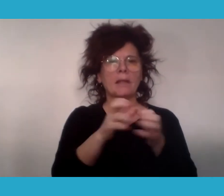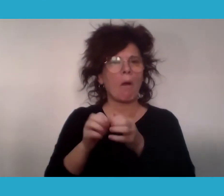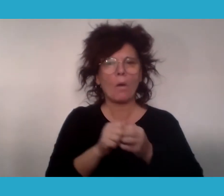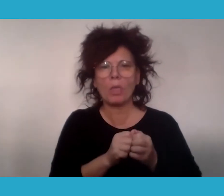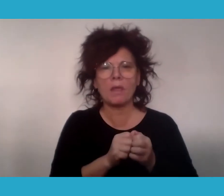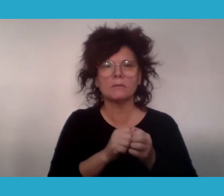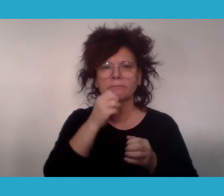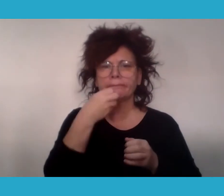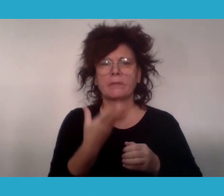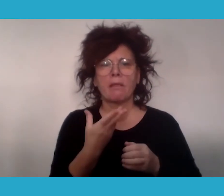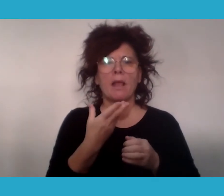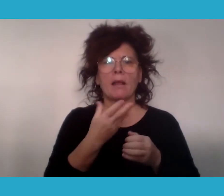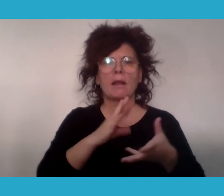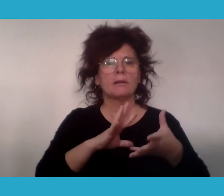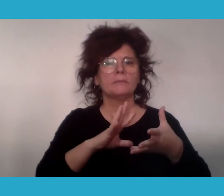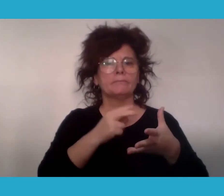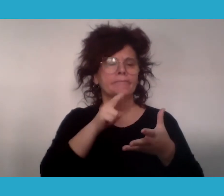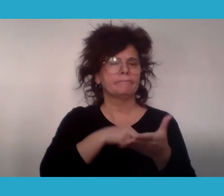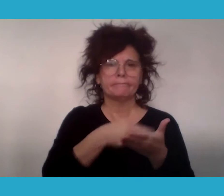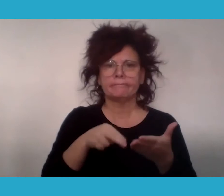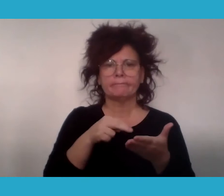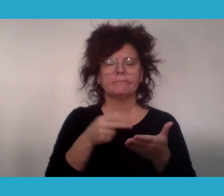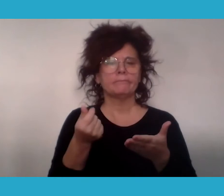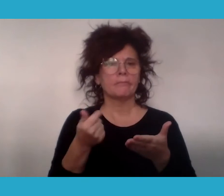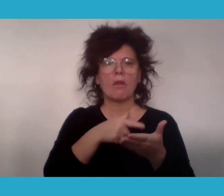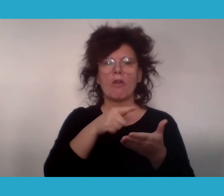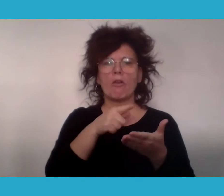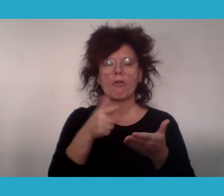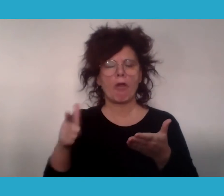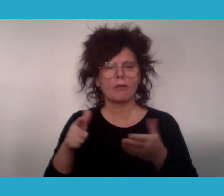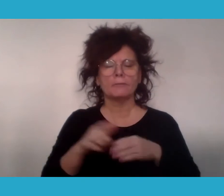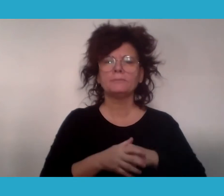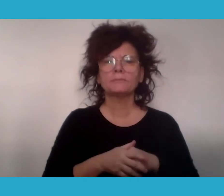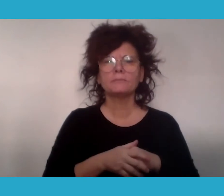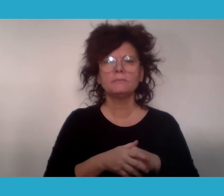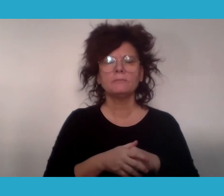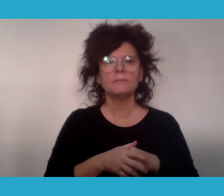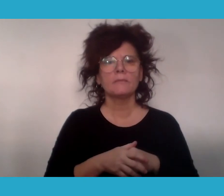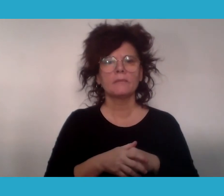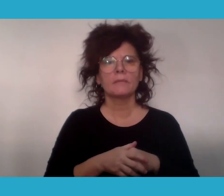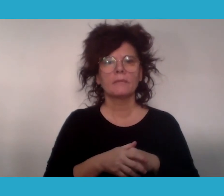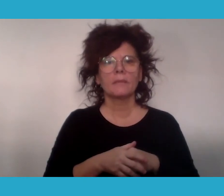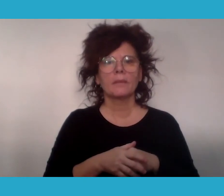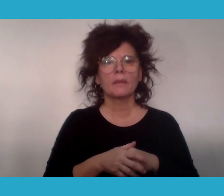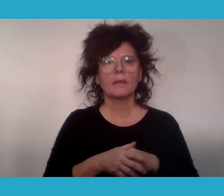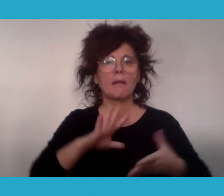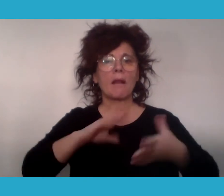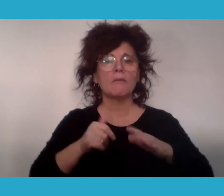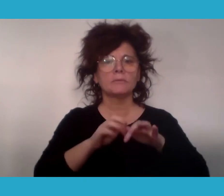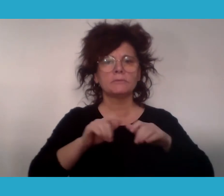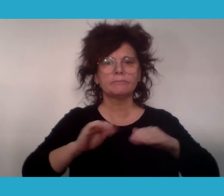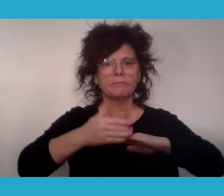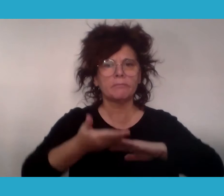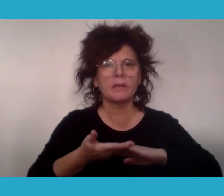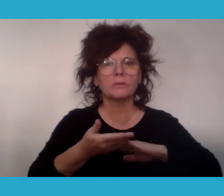ya que considera que se ha vulnerado el derecho humano del acceso a la información y la participación ciudadana que debe existir antes de este tipo de procesos. La modalidad virtual